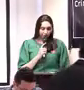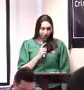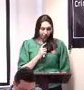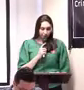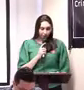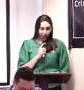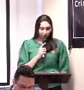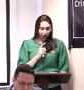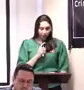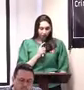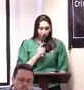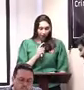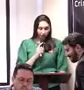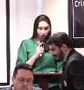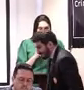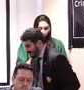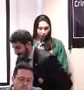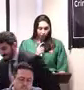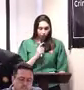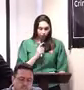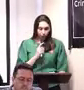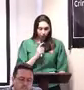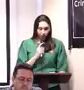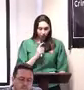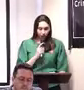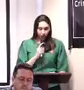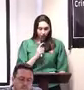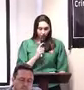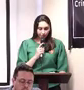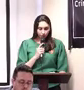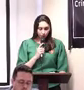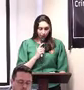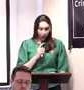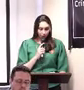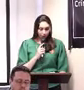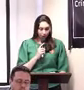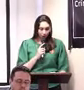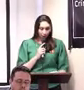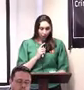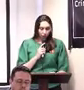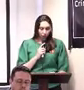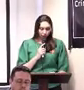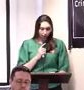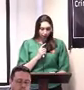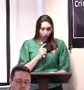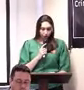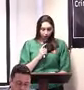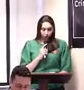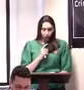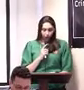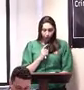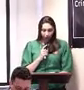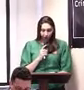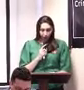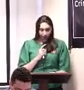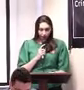Luiz da Silva Bacharel em Direito pelo Instituto Pernambucano de ensino superior pós-graduado em Direito